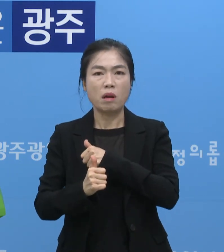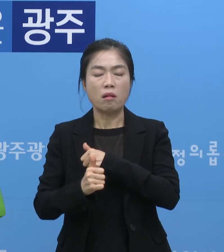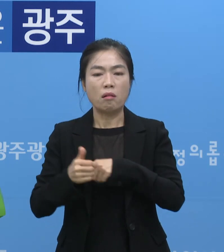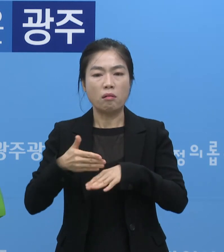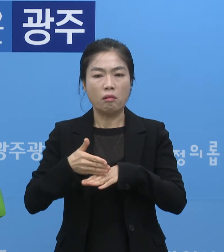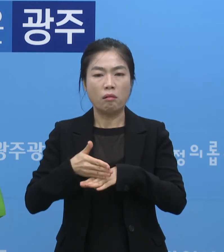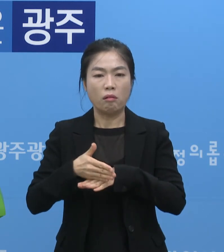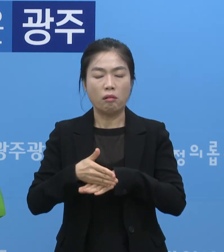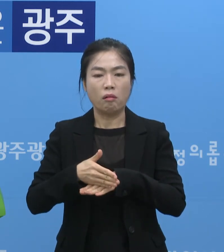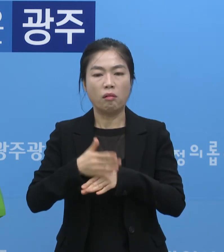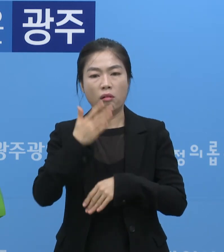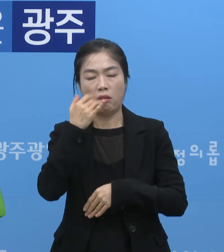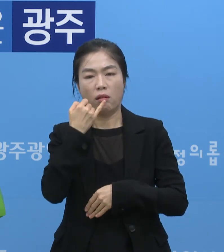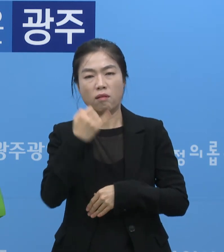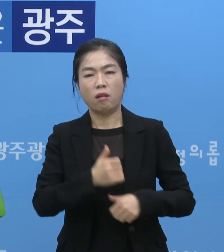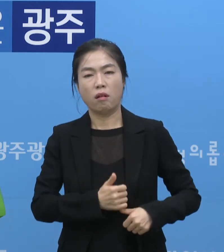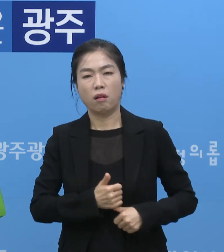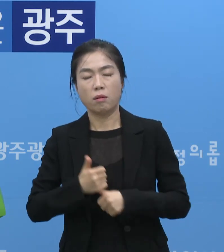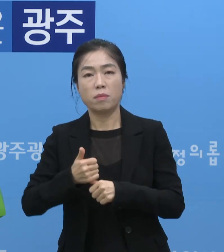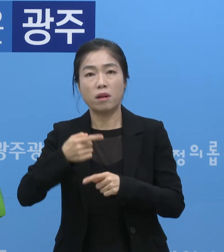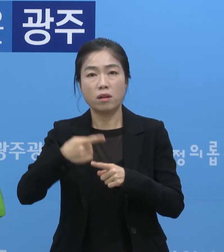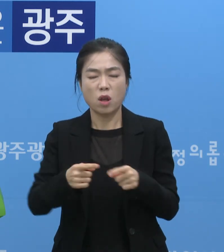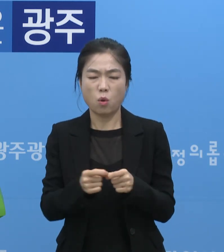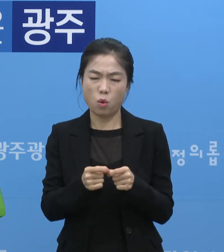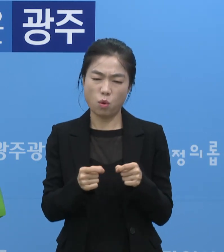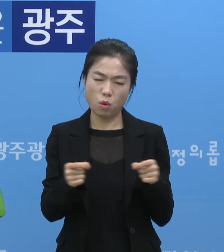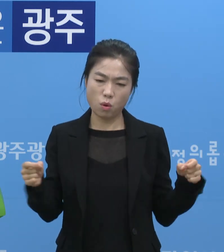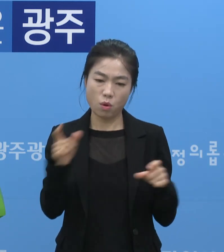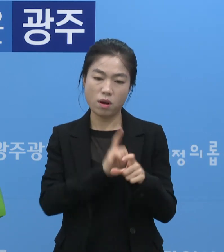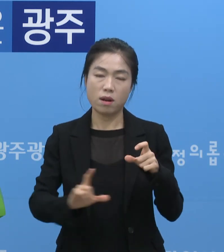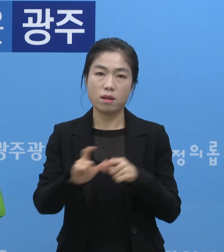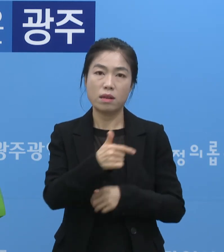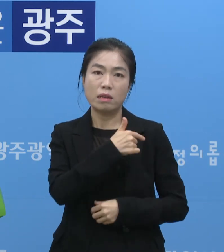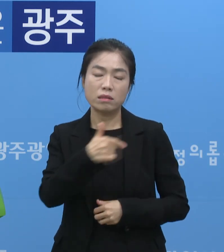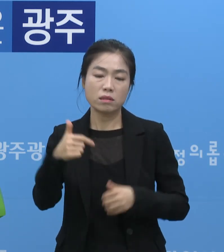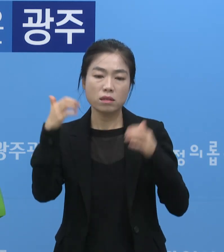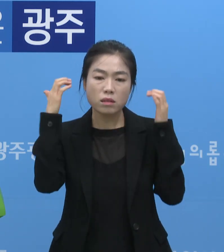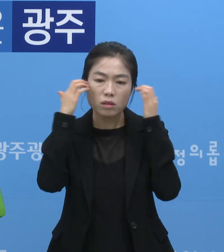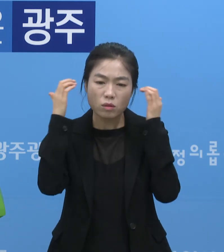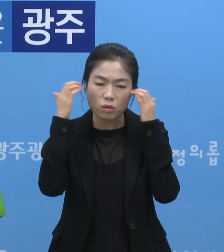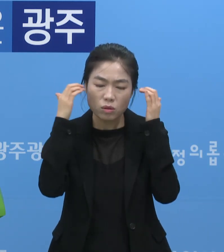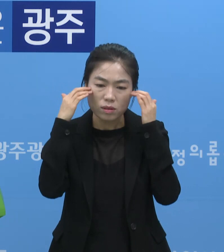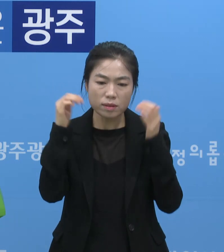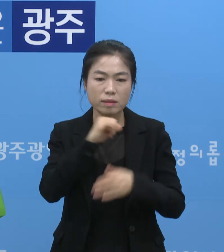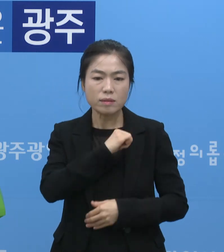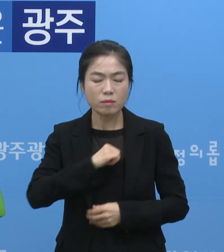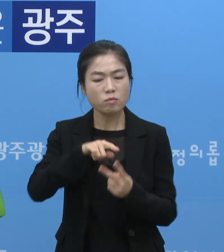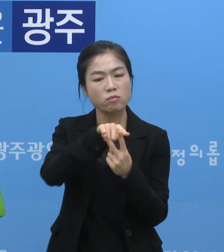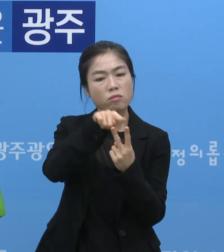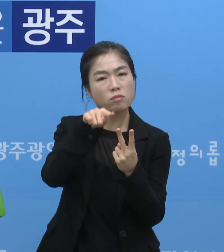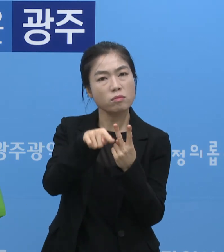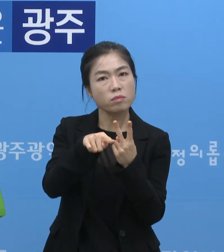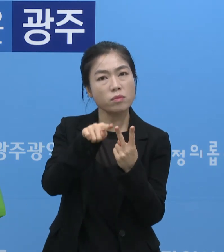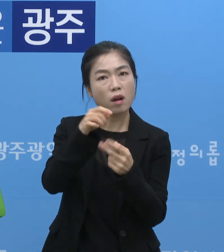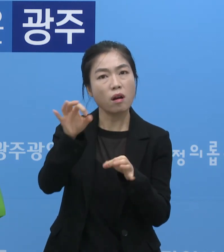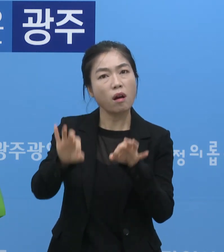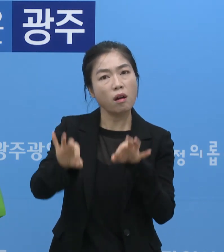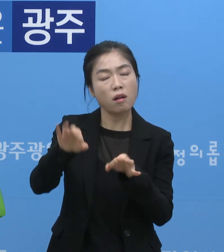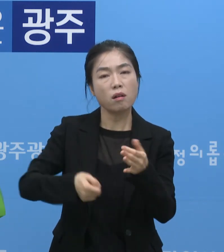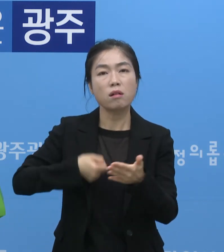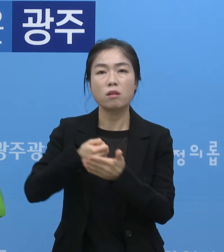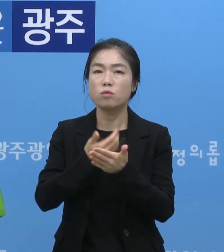대응해서 아주 오랜 기간 동안 지금보다 훨씬 더 큰 고통을 감내할 것인지를 결정해야